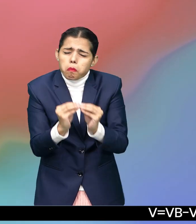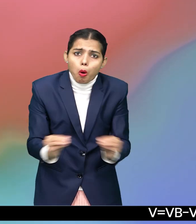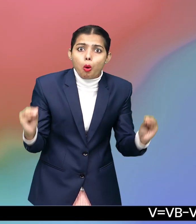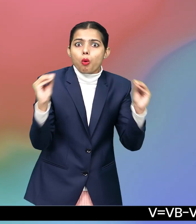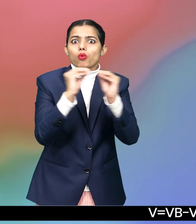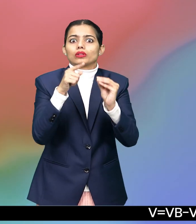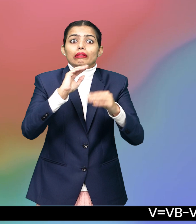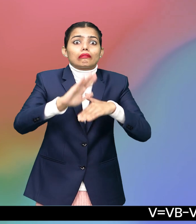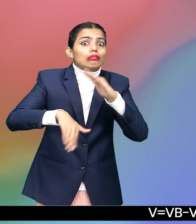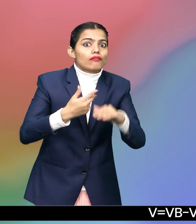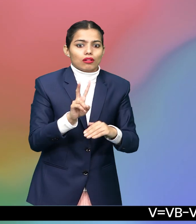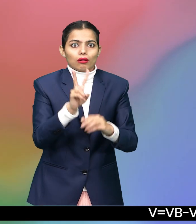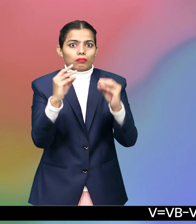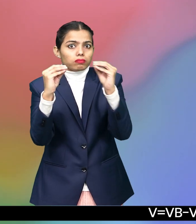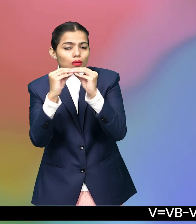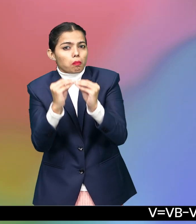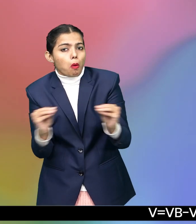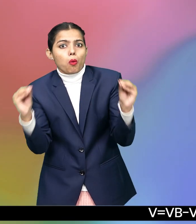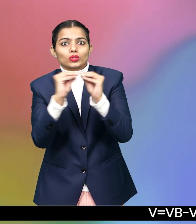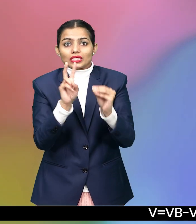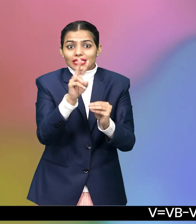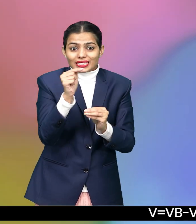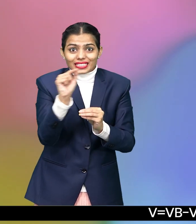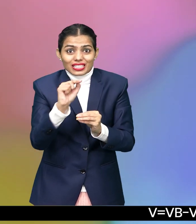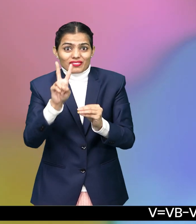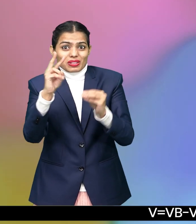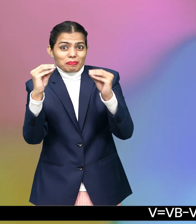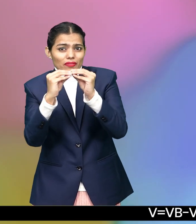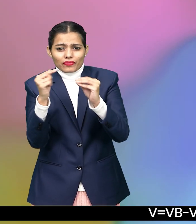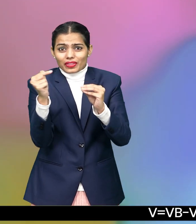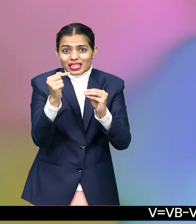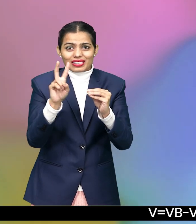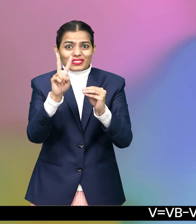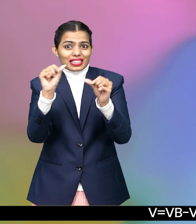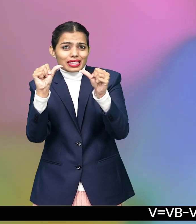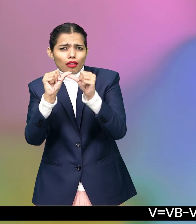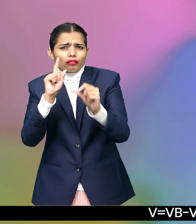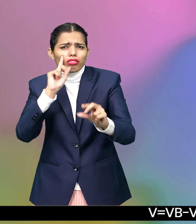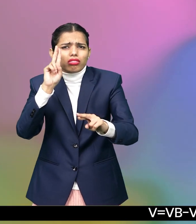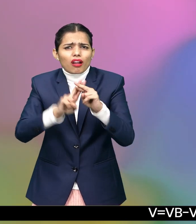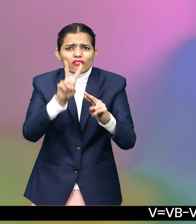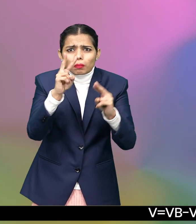V बरोबर VB वजा VA. जर VB ग्रेटर दॅन VA असेल,